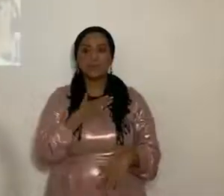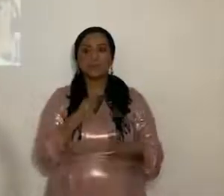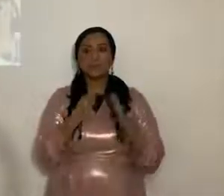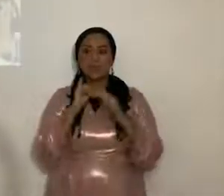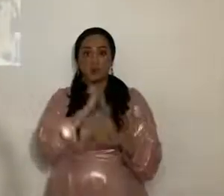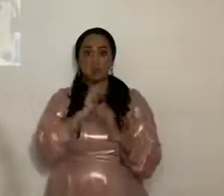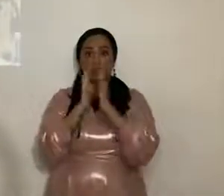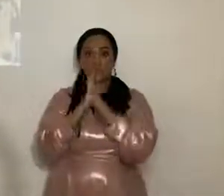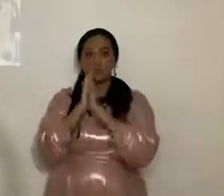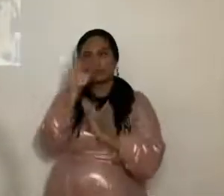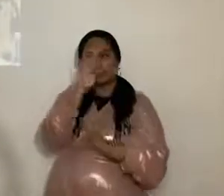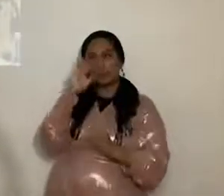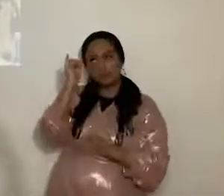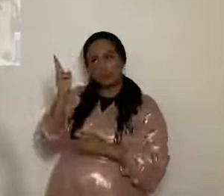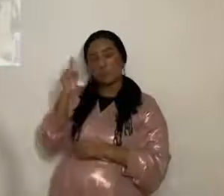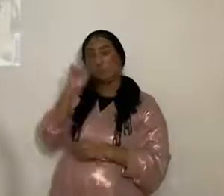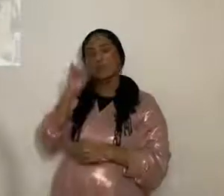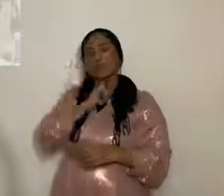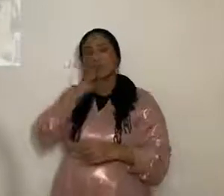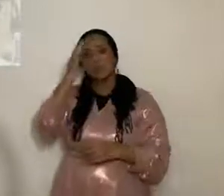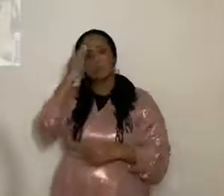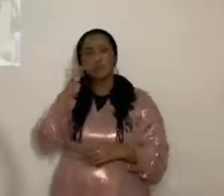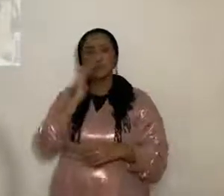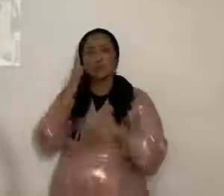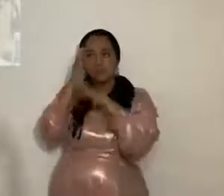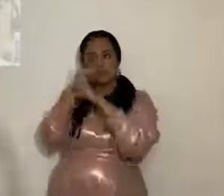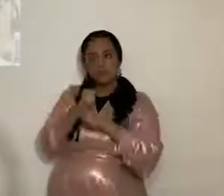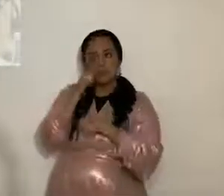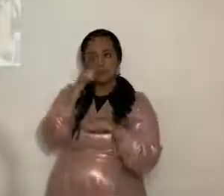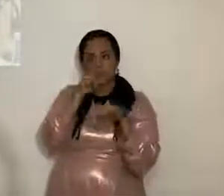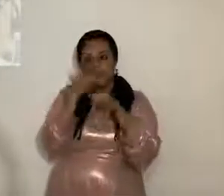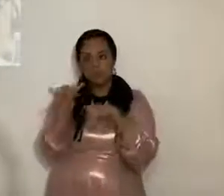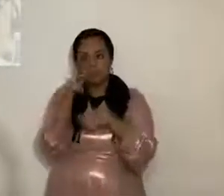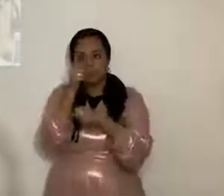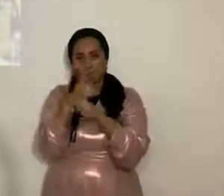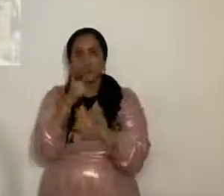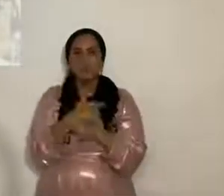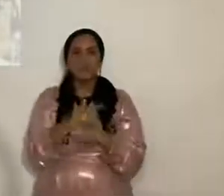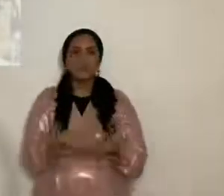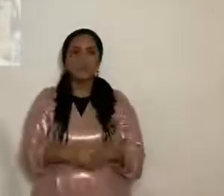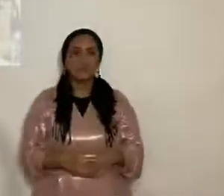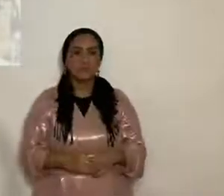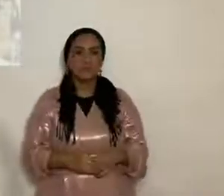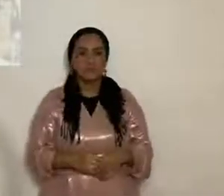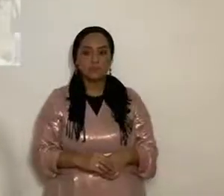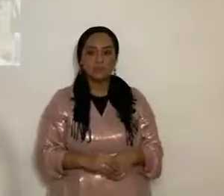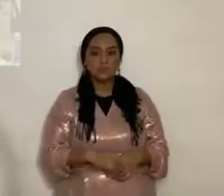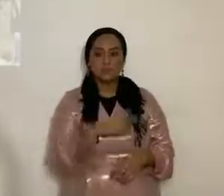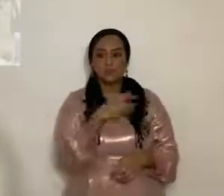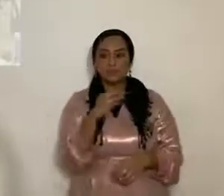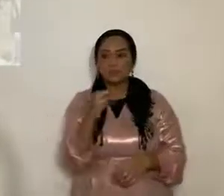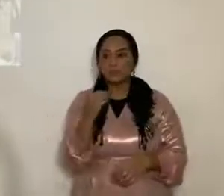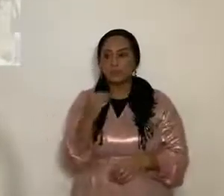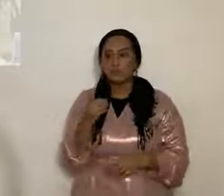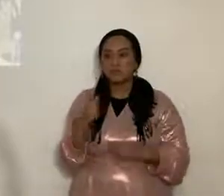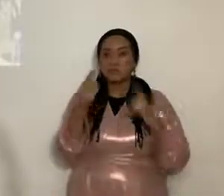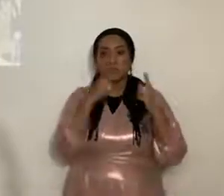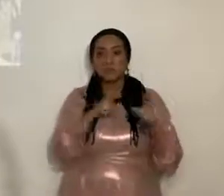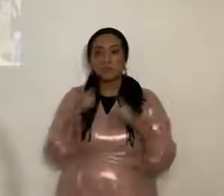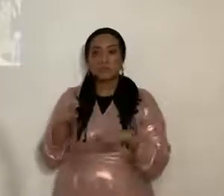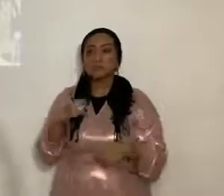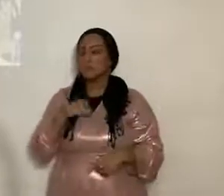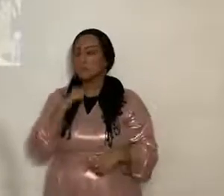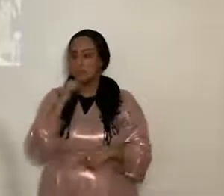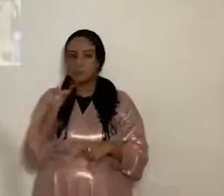y busco a Yahweh, porque sé que recibiré. Tú también, mi amado amada Jod. Y entonces la consecuencia es que